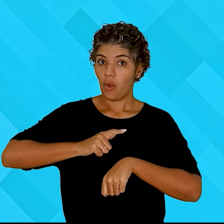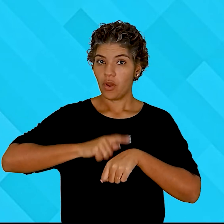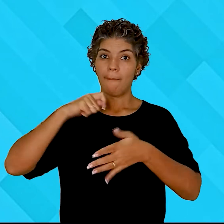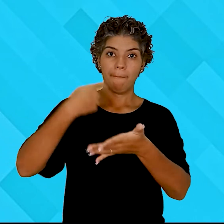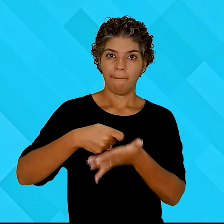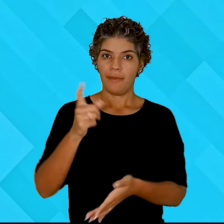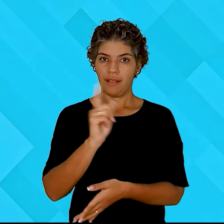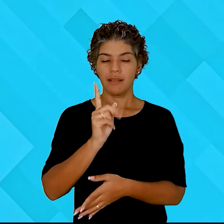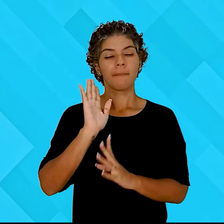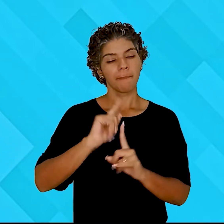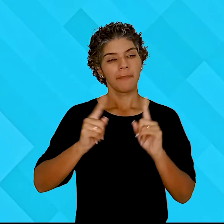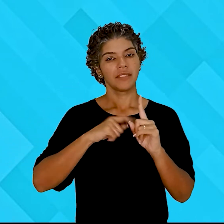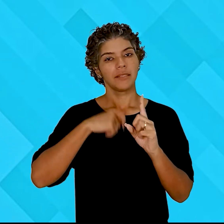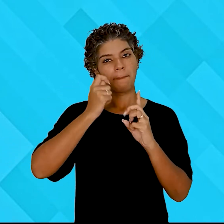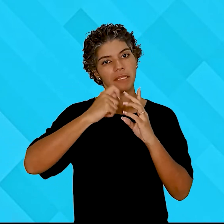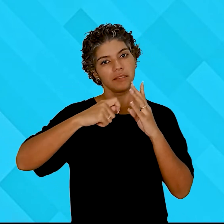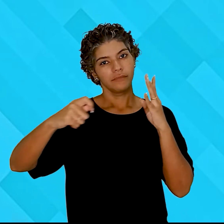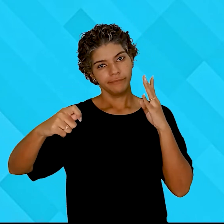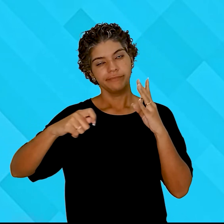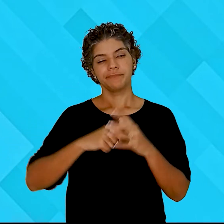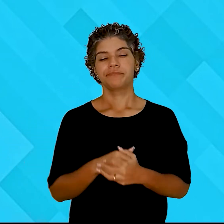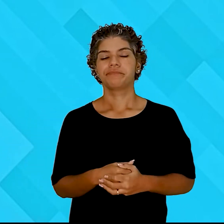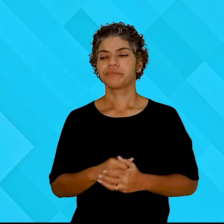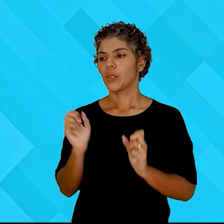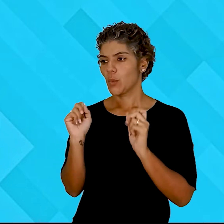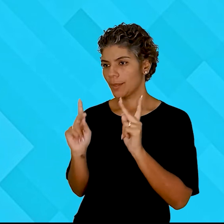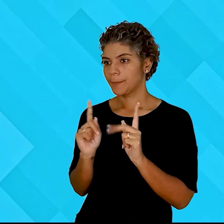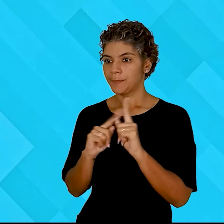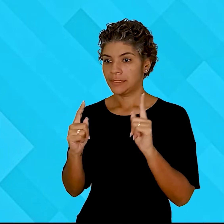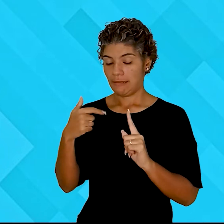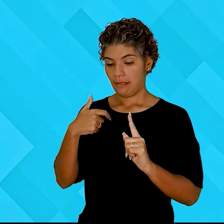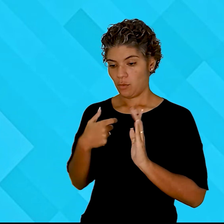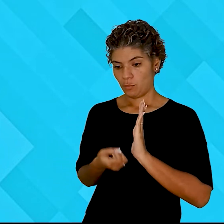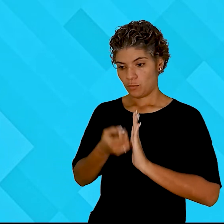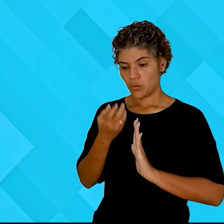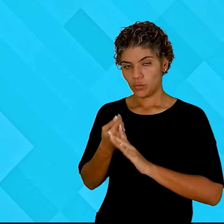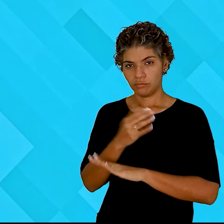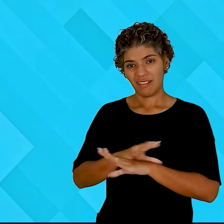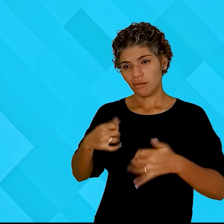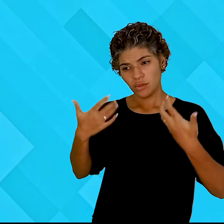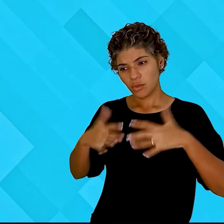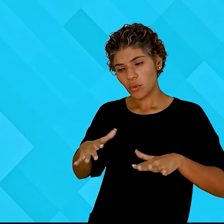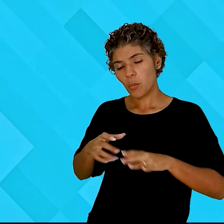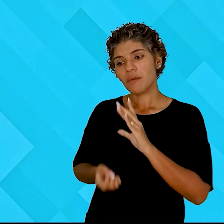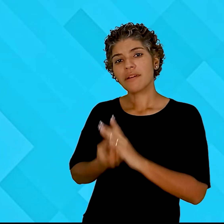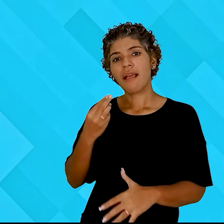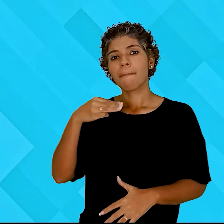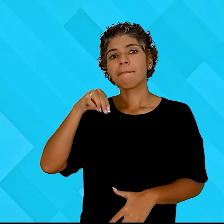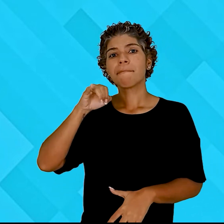custo mensal. Ok, e caso eu, como produtor cultural, não queira o MEI como um meio de